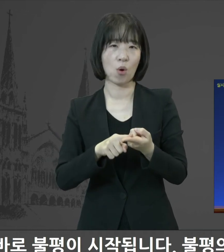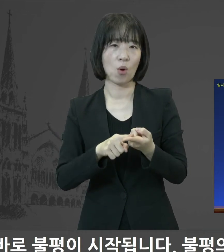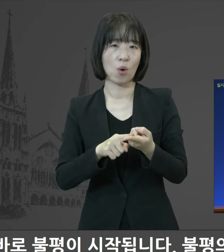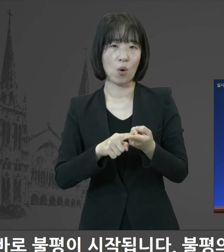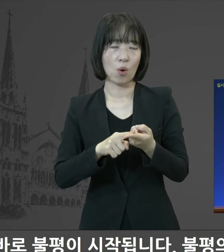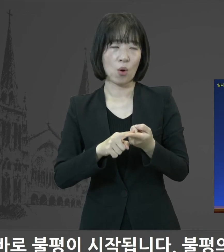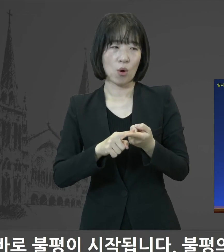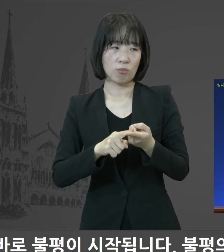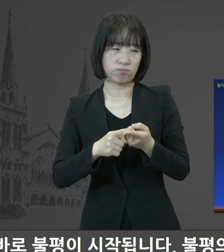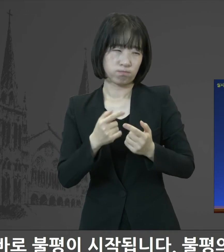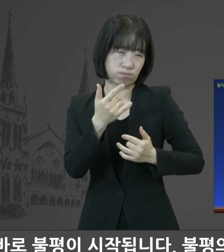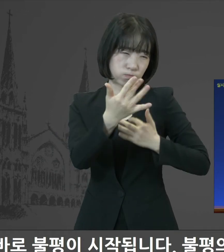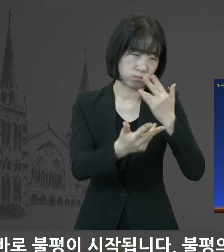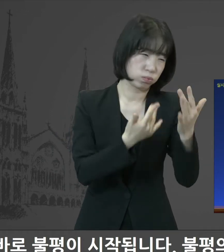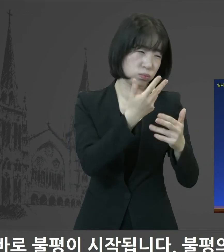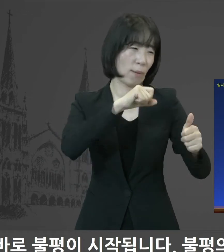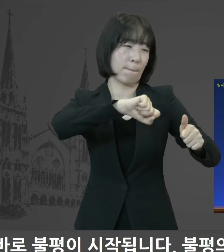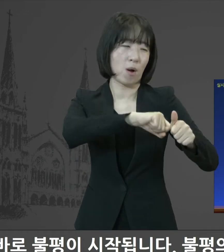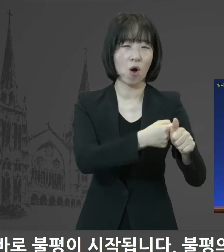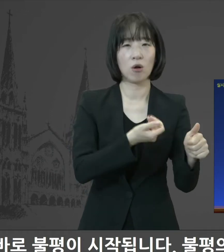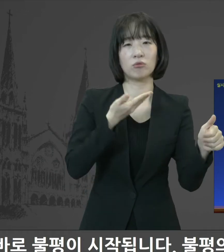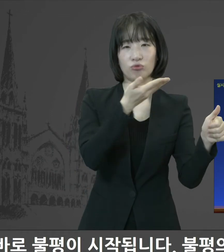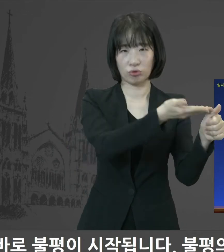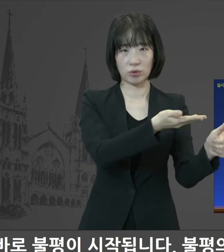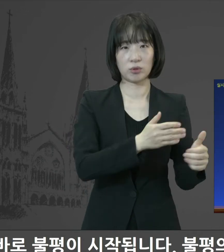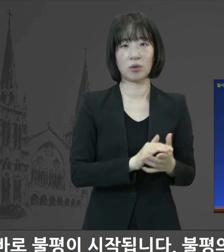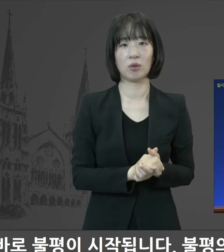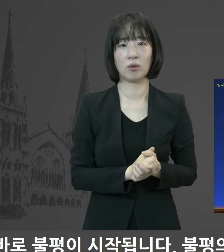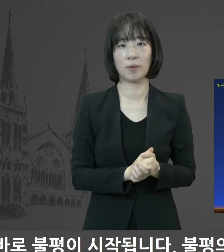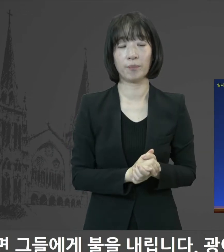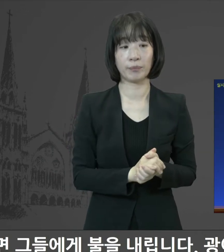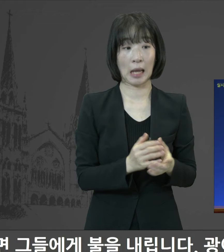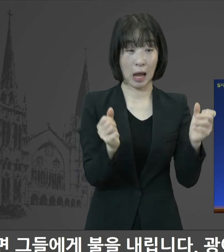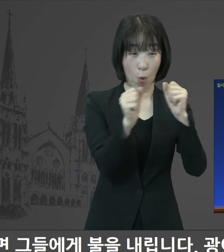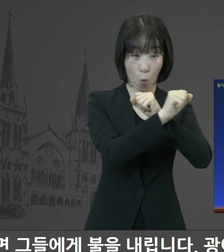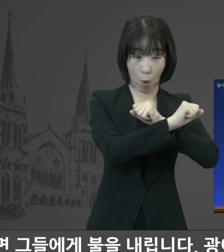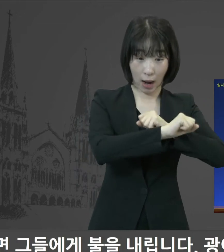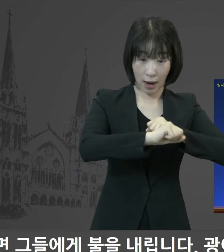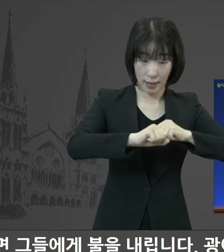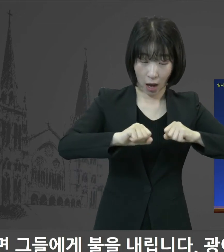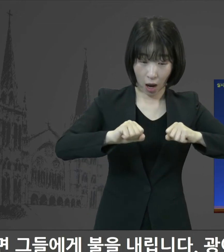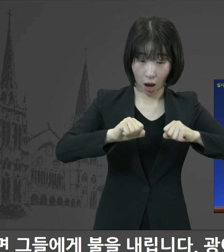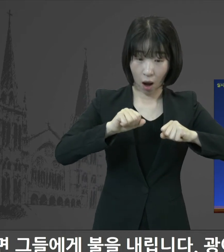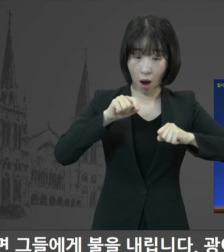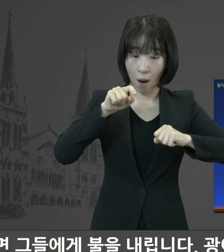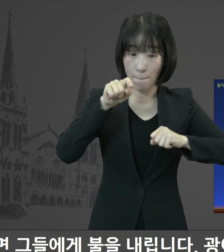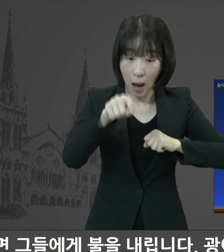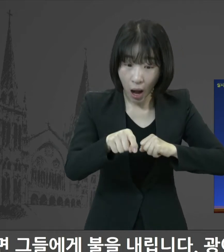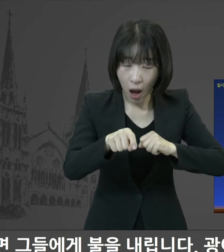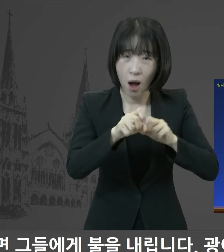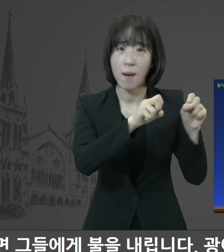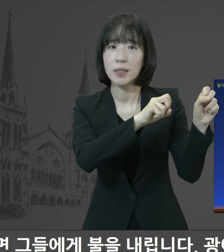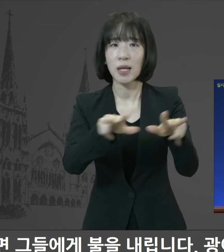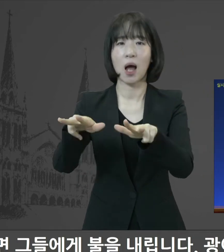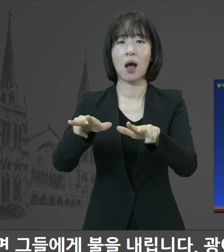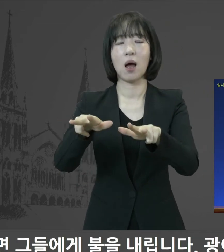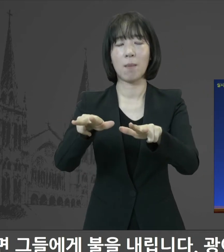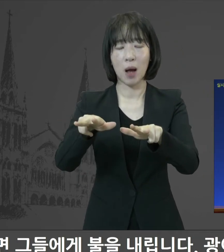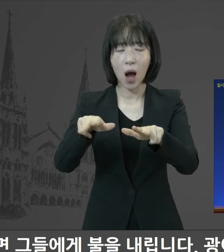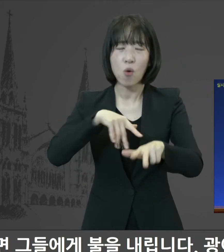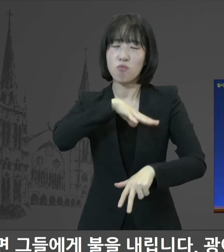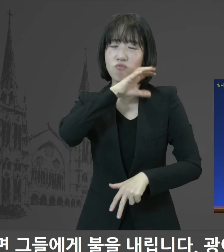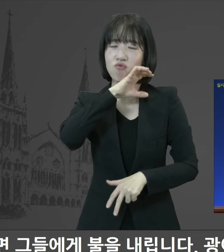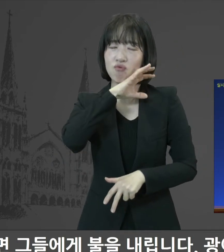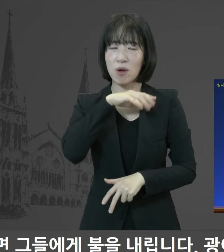광야 생활 들어가자마자 불평을 털어놓고, 그 다음 얘기가 광야 생활 좀 가다 보니까 고기 없다고 불평하는 거예요. 우리